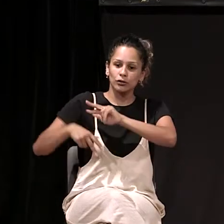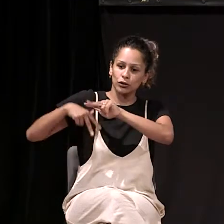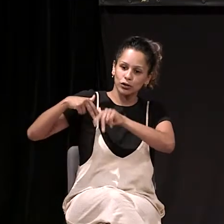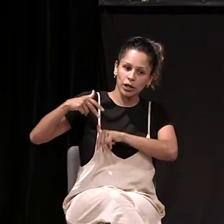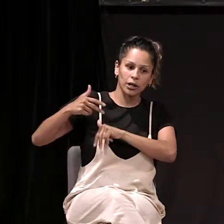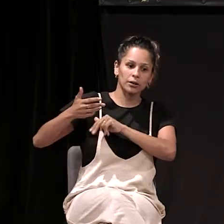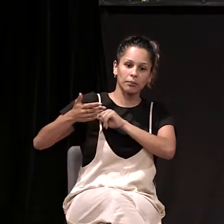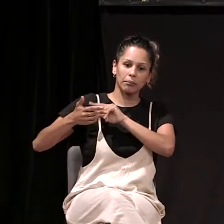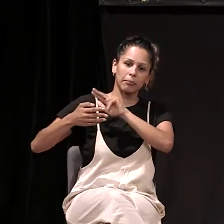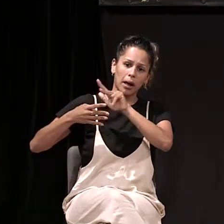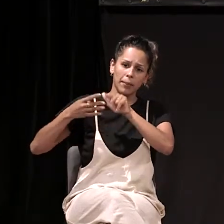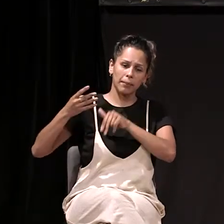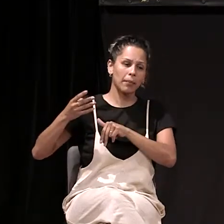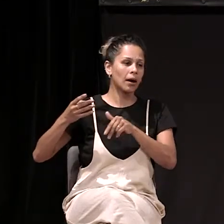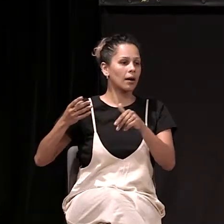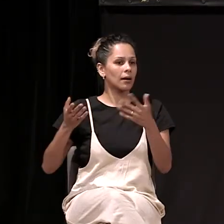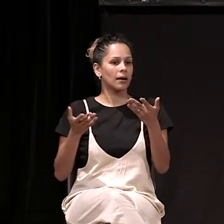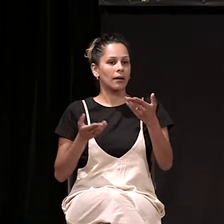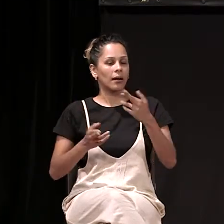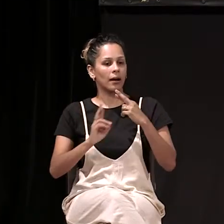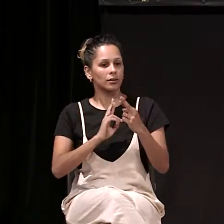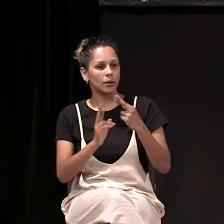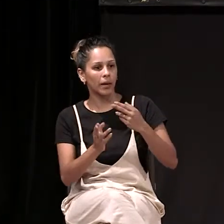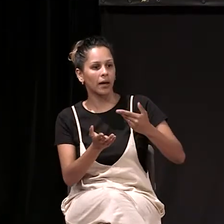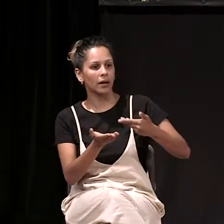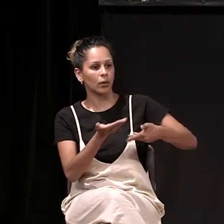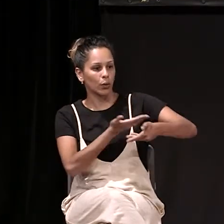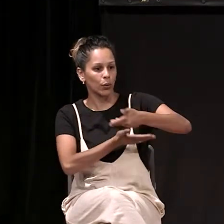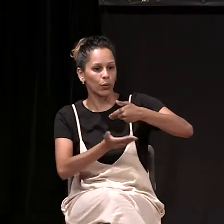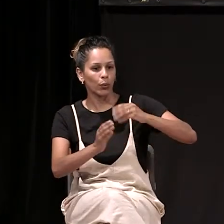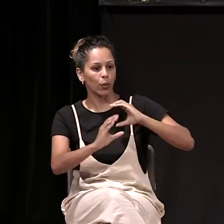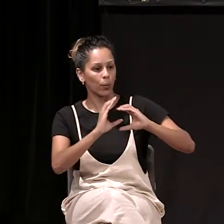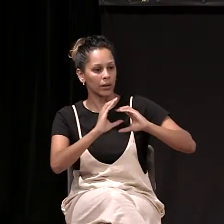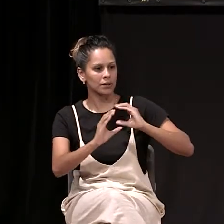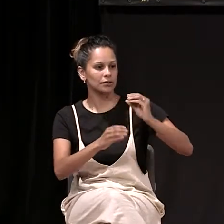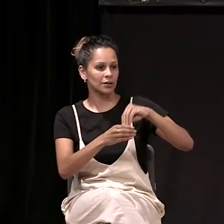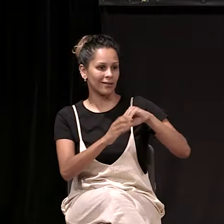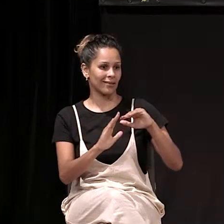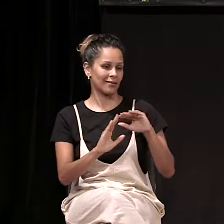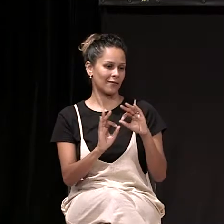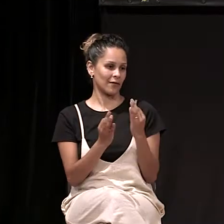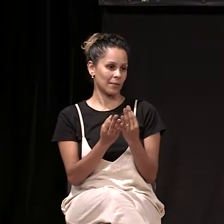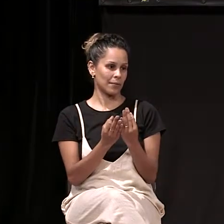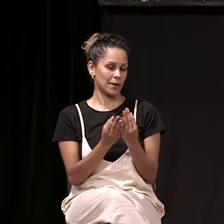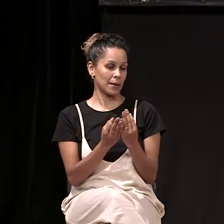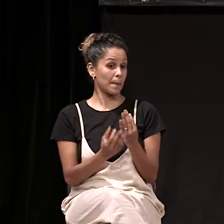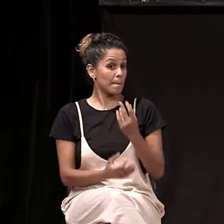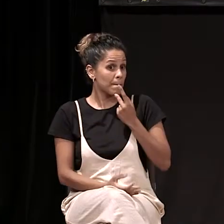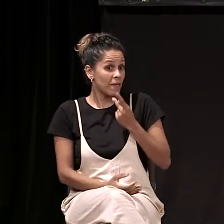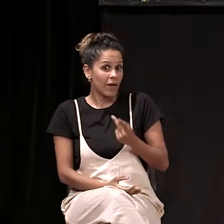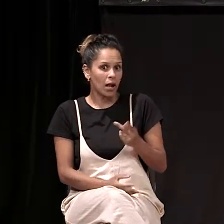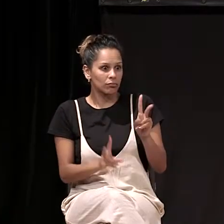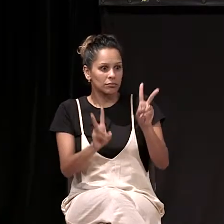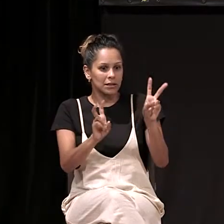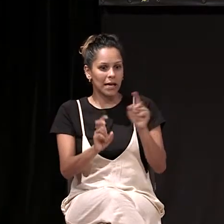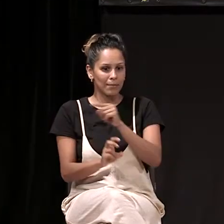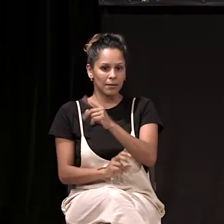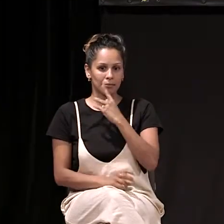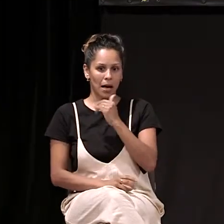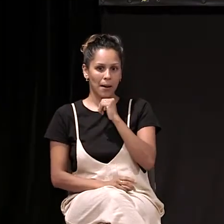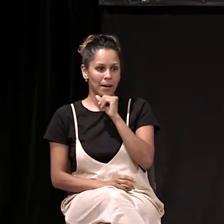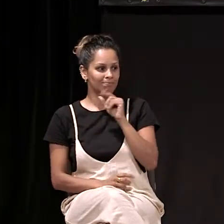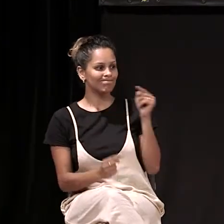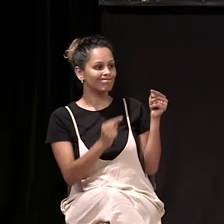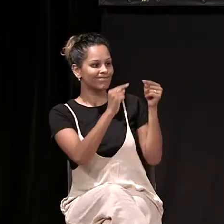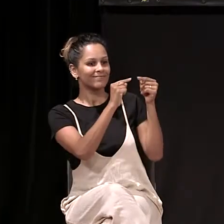trabalhar relações, comunicação na família. Quando você trabalha um tema que realmente ele se identifica